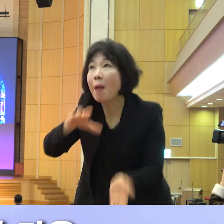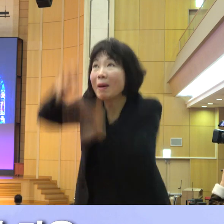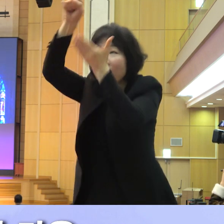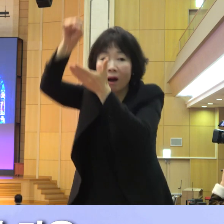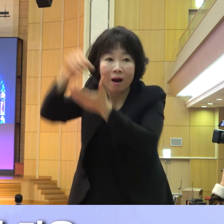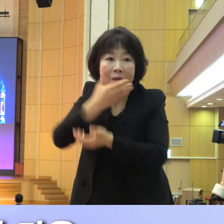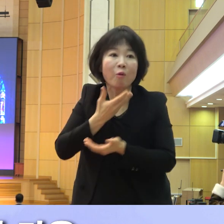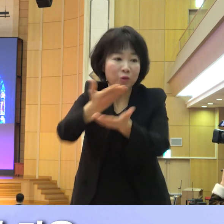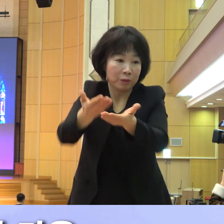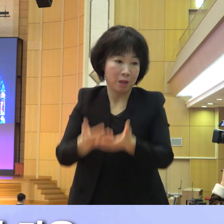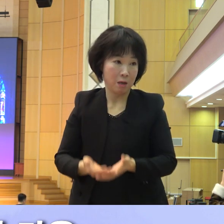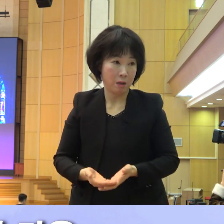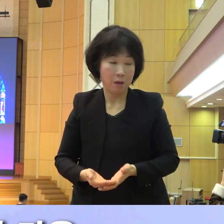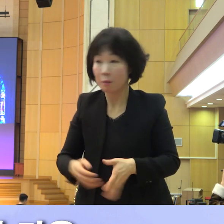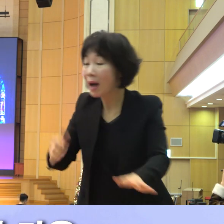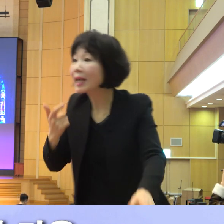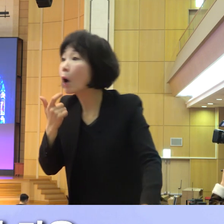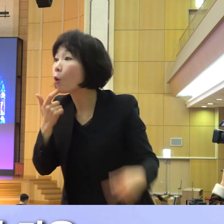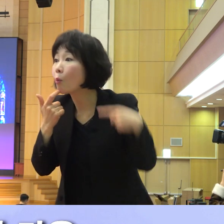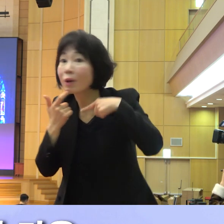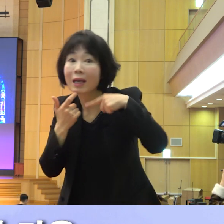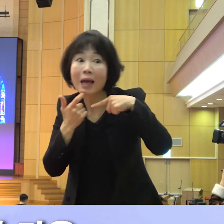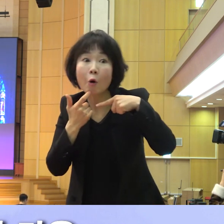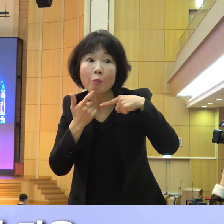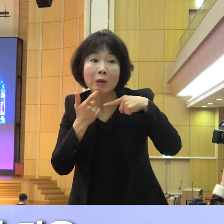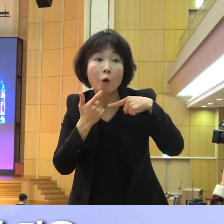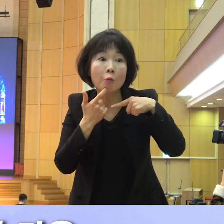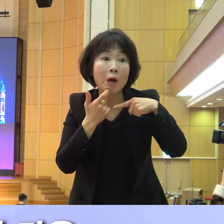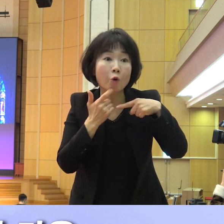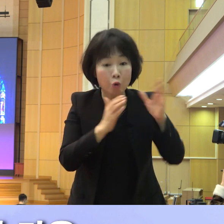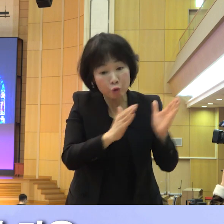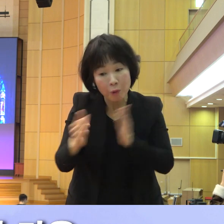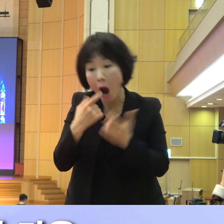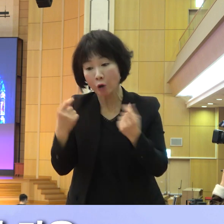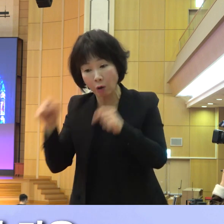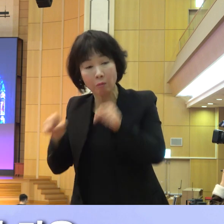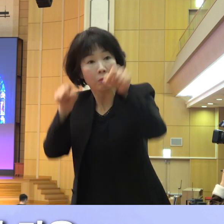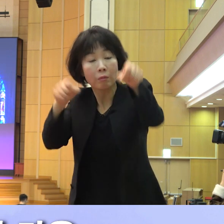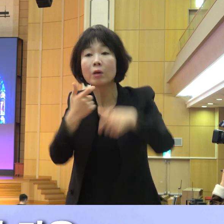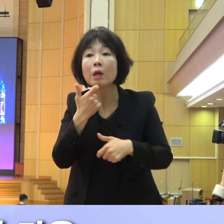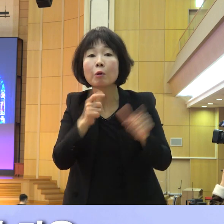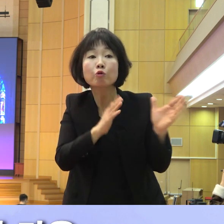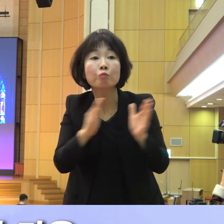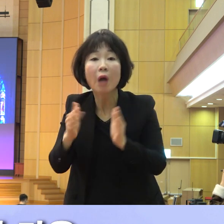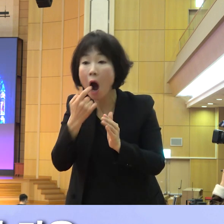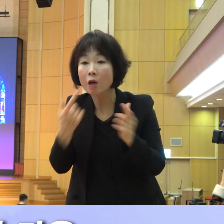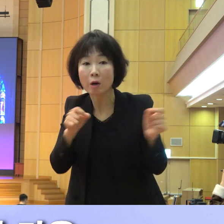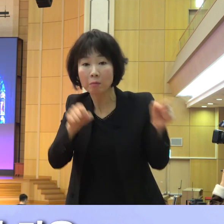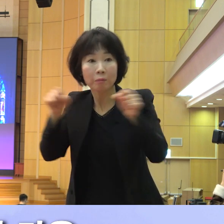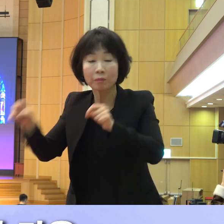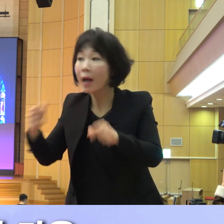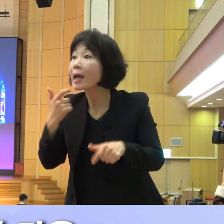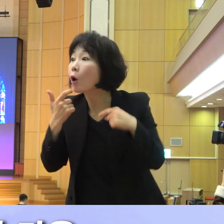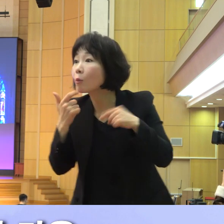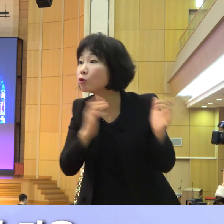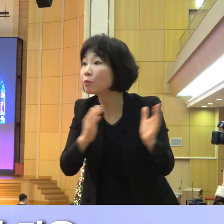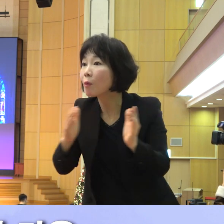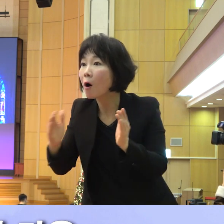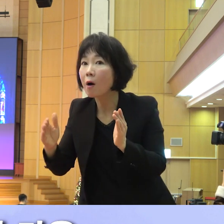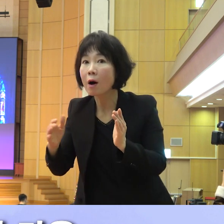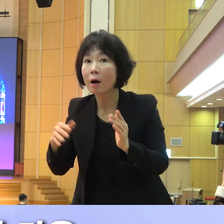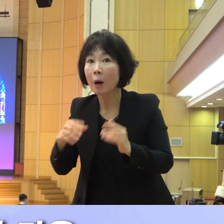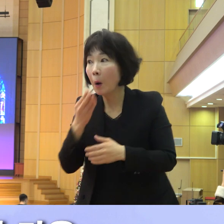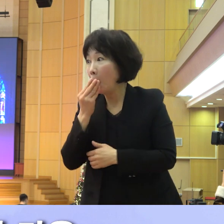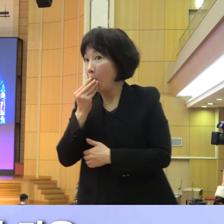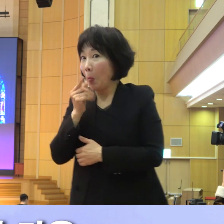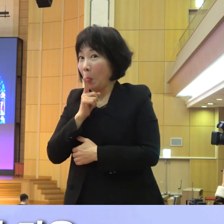소위 별미만 준비한 게 아니고 에서의 방에 들어가서 에서가